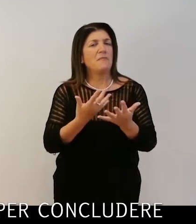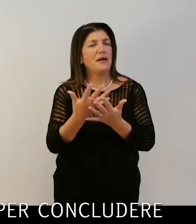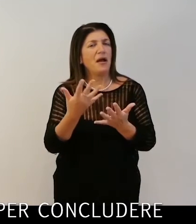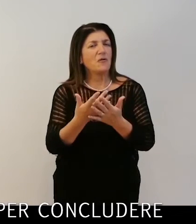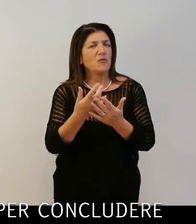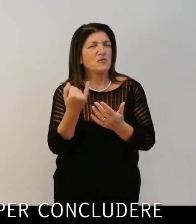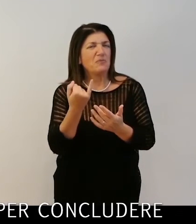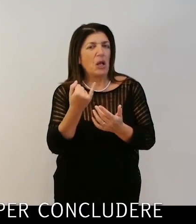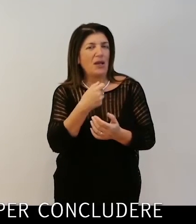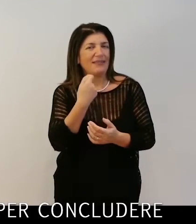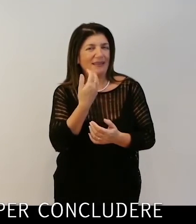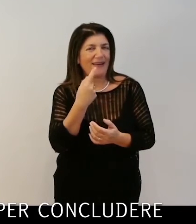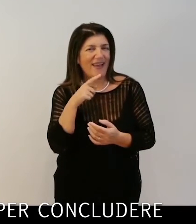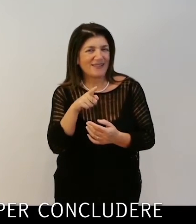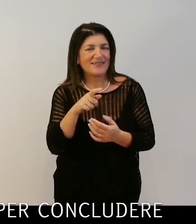interesse.